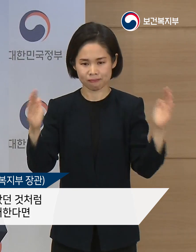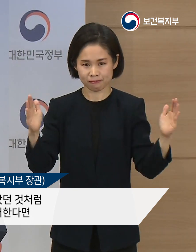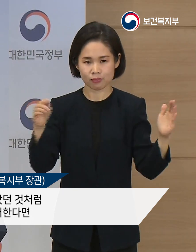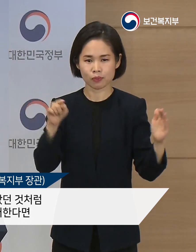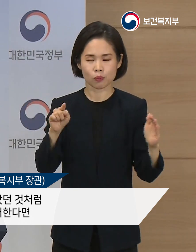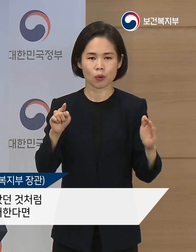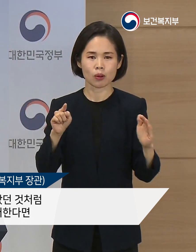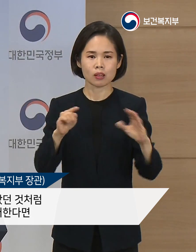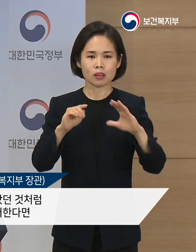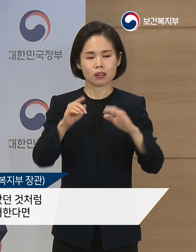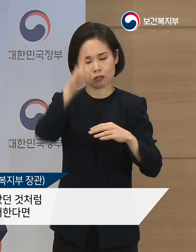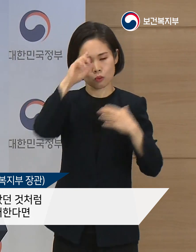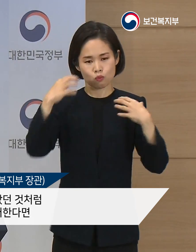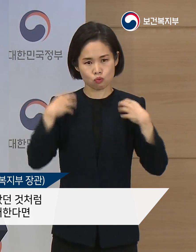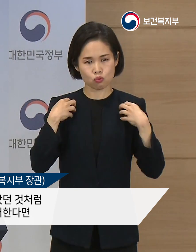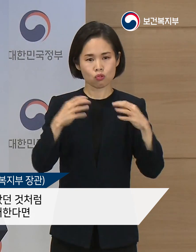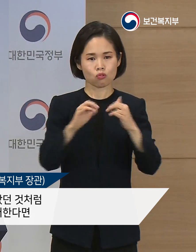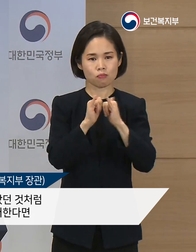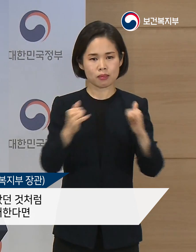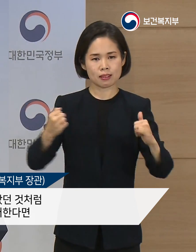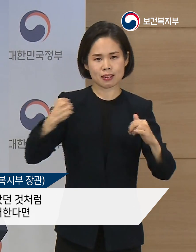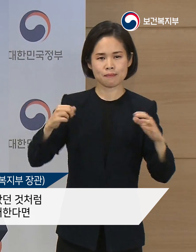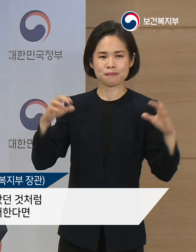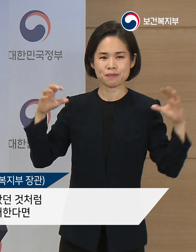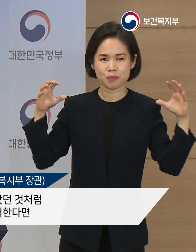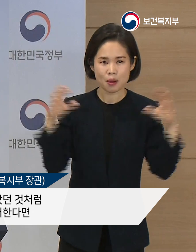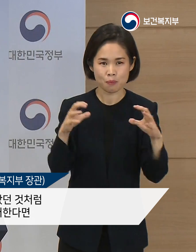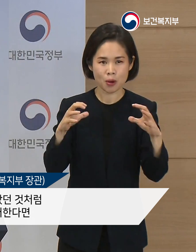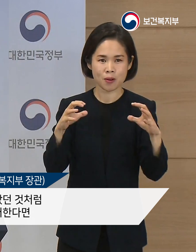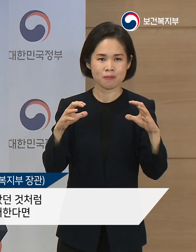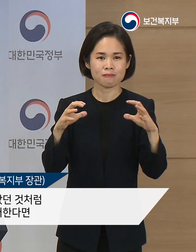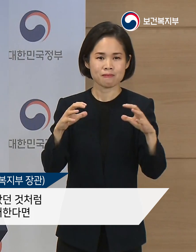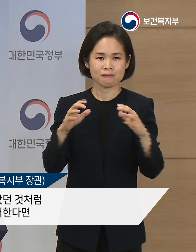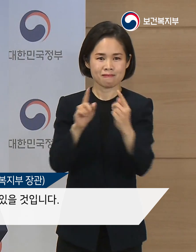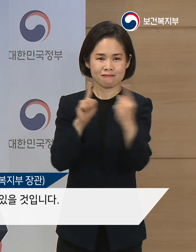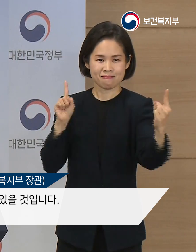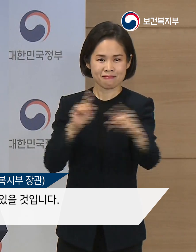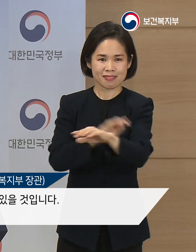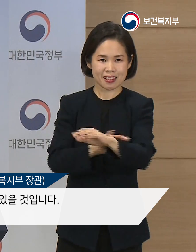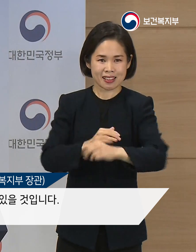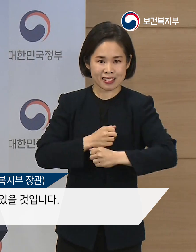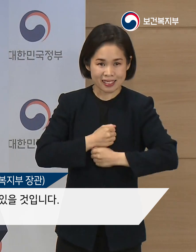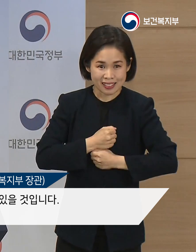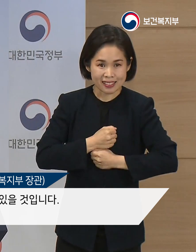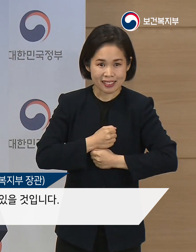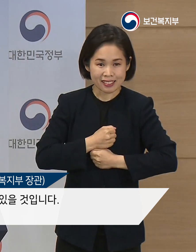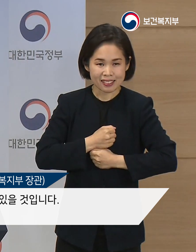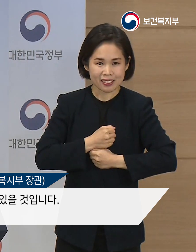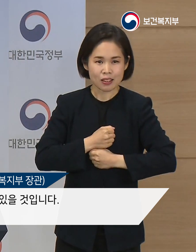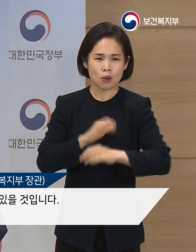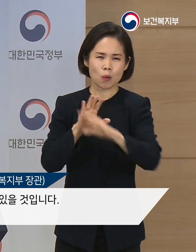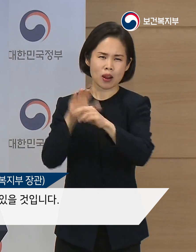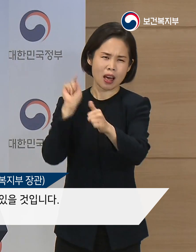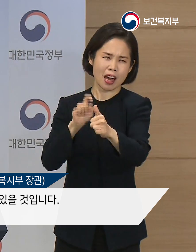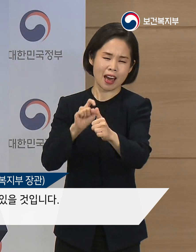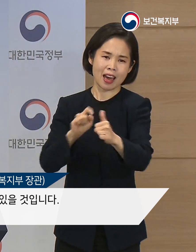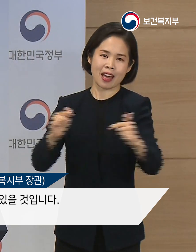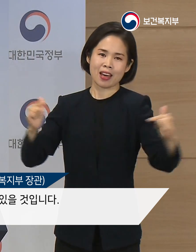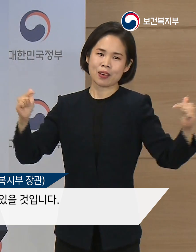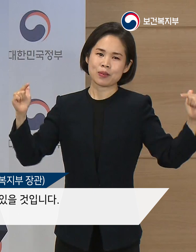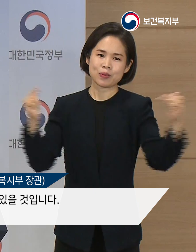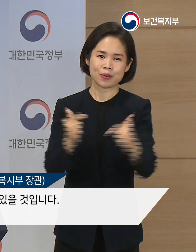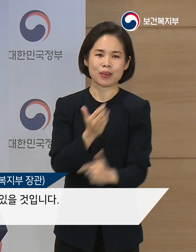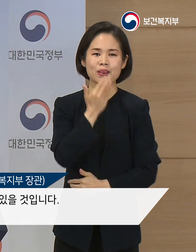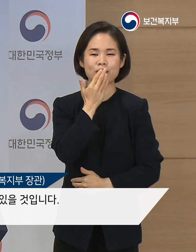것처럼 정부와 국민이 힘을 합쳐 한마음으로 대처한다면 분명히 큰 위기 없이